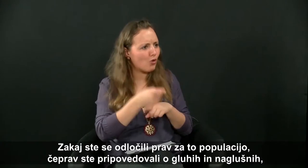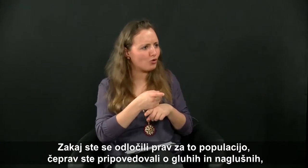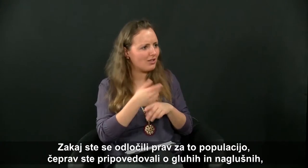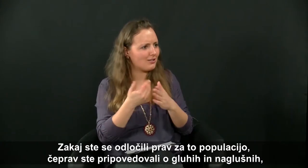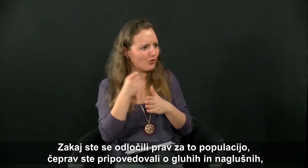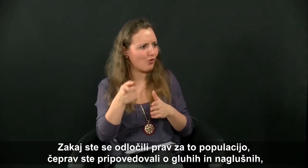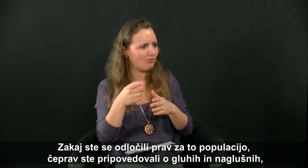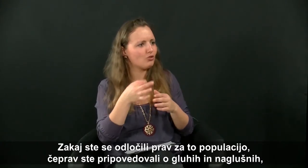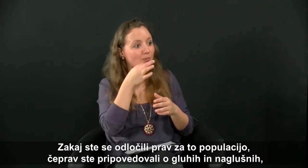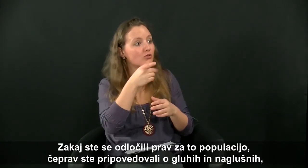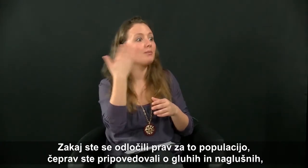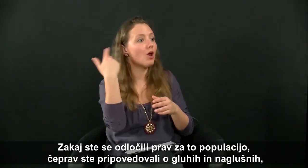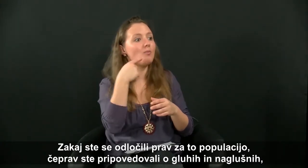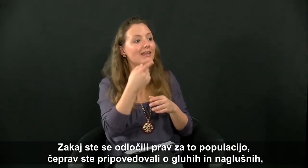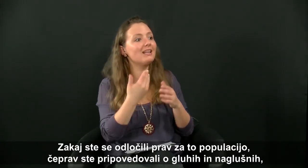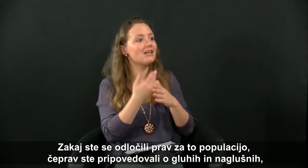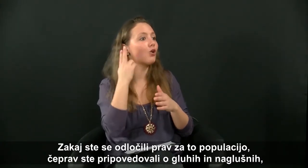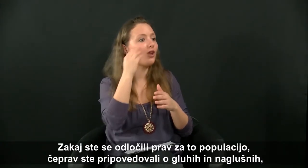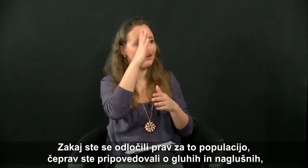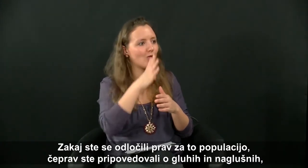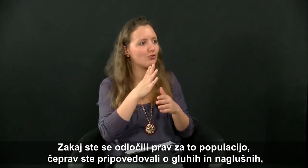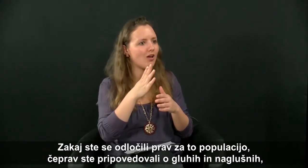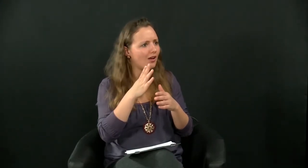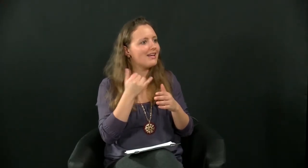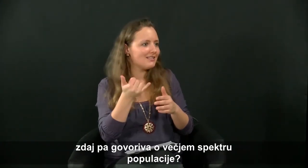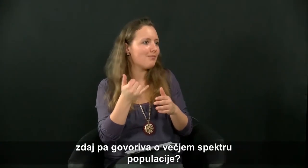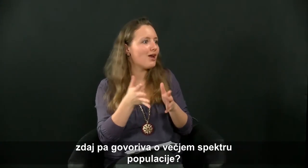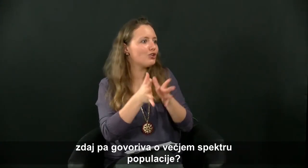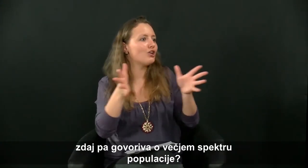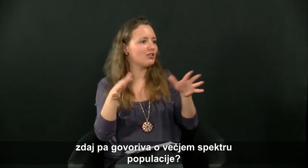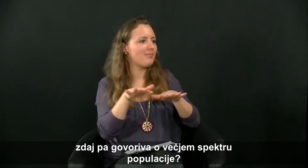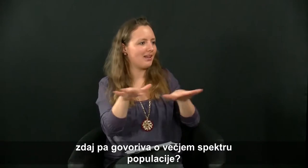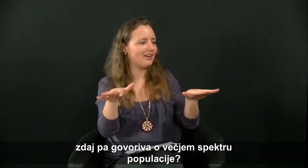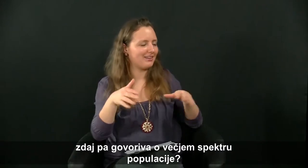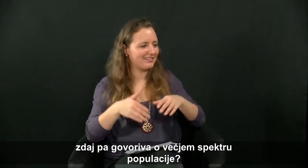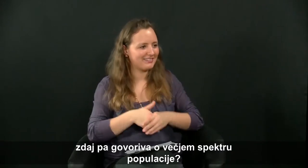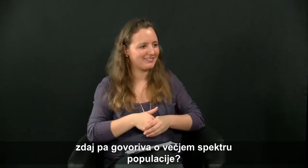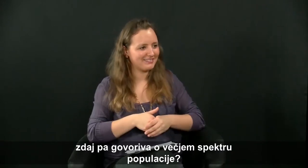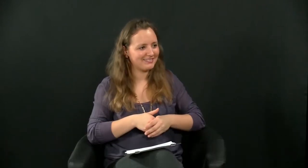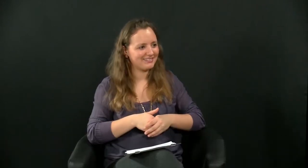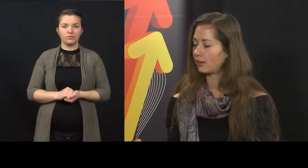ravno odločili za to. Čeprav ste prej omenili za gluhe in naglušne, te pa je širši spektr.